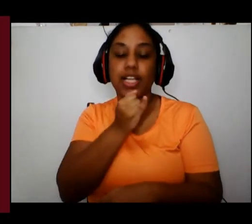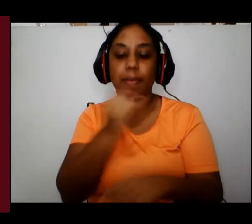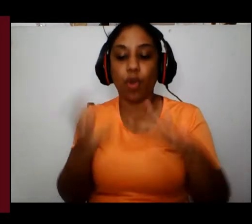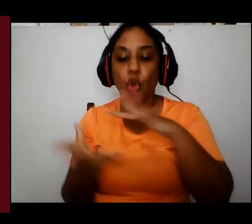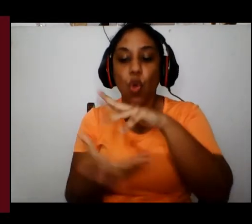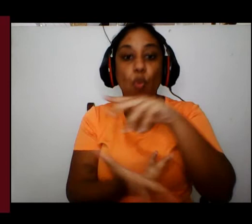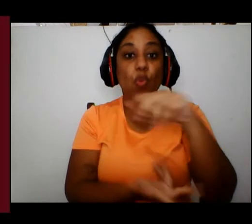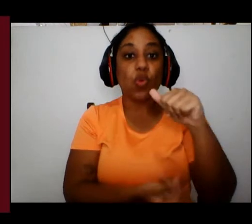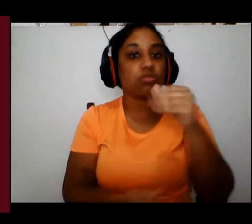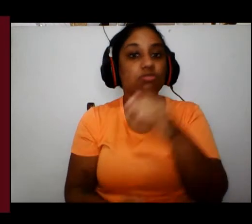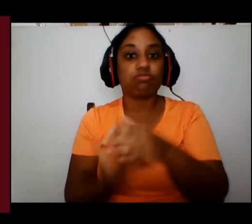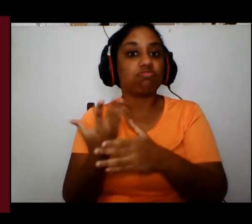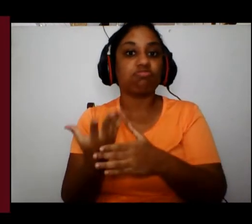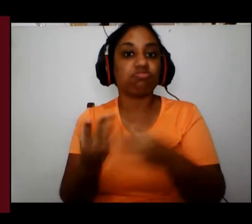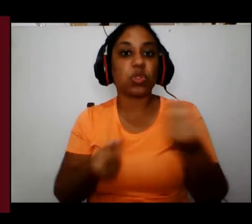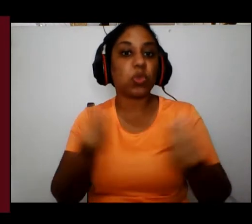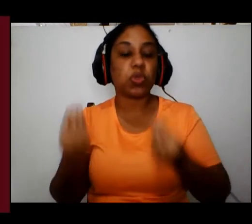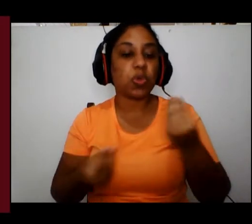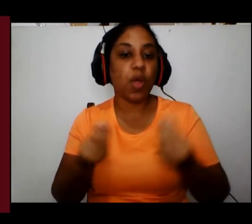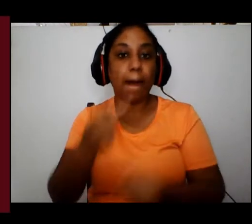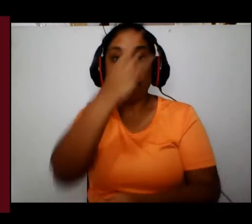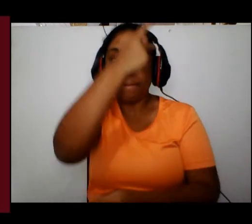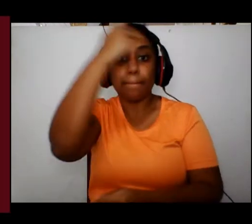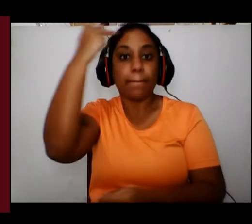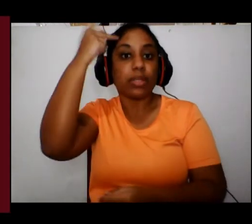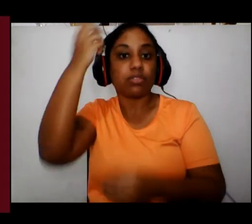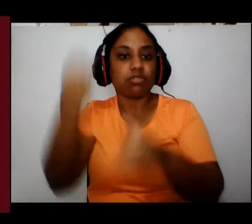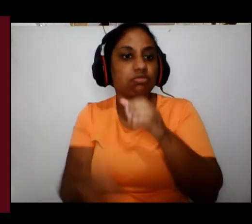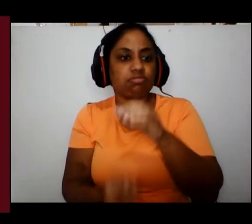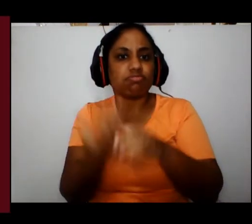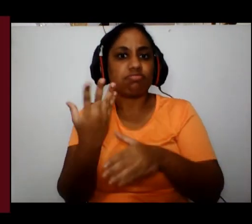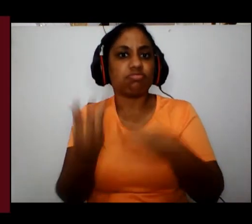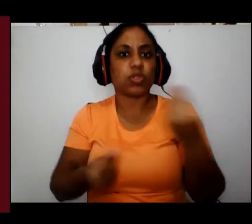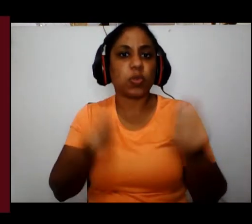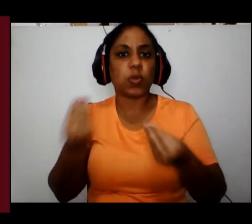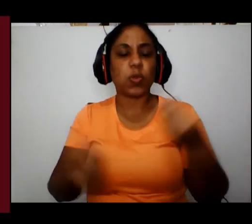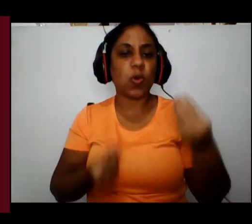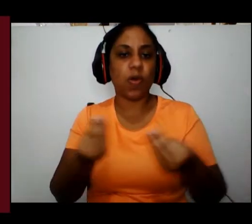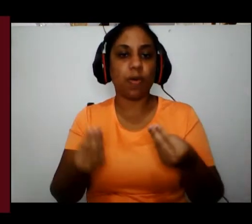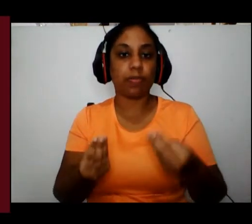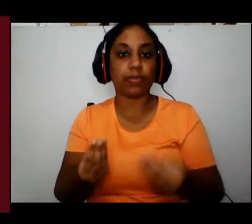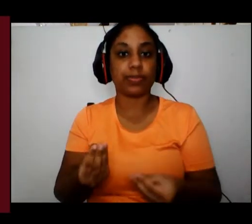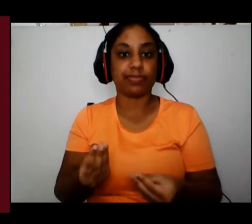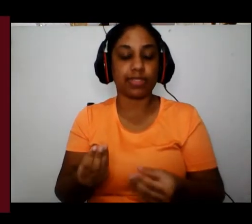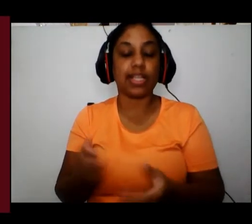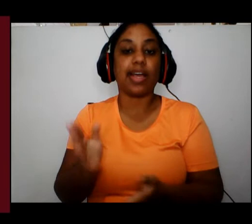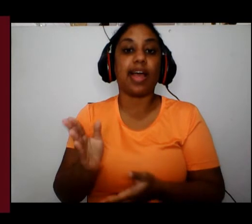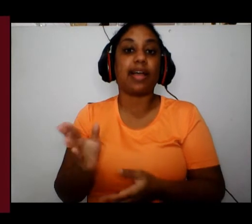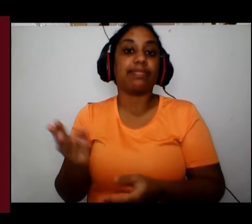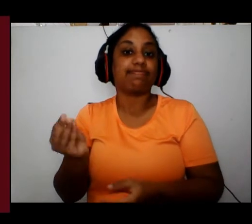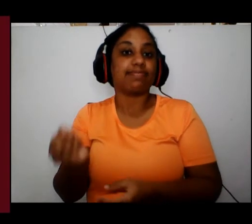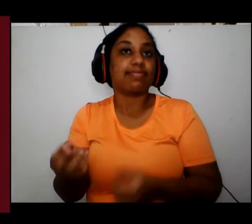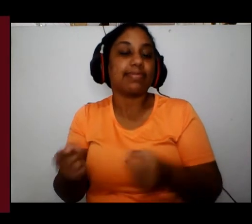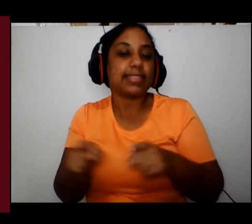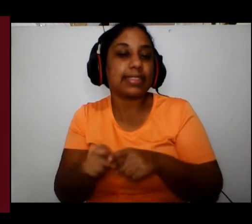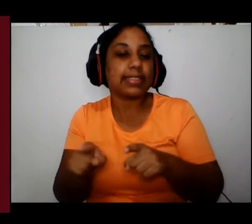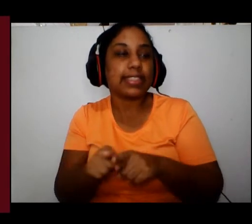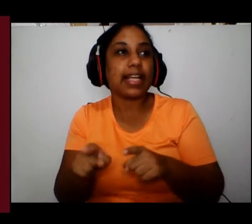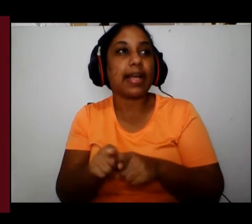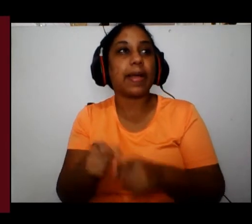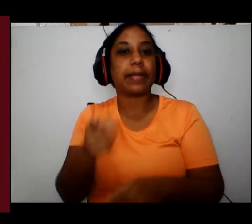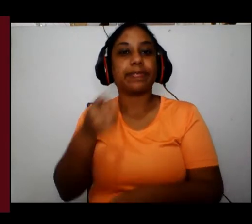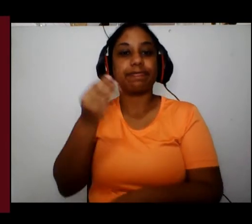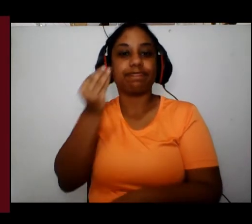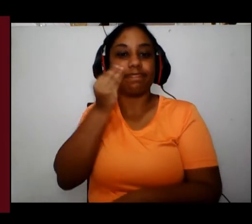por exemplo, a origem do mundo, a origem do homem. Outros mitos já tentam explicar a origem de algum ensinamento